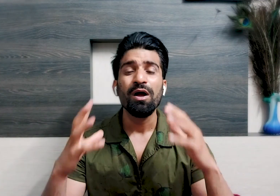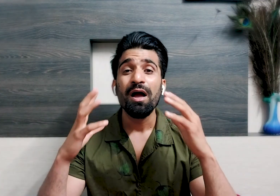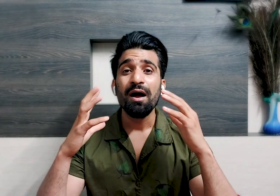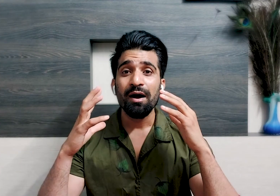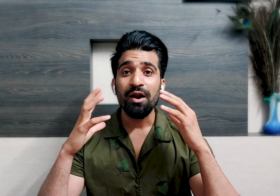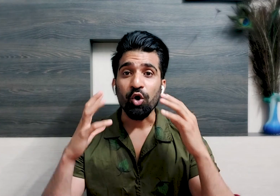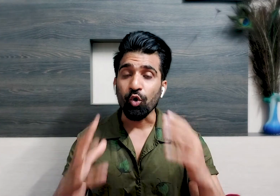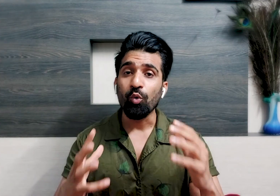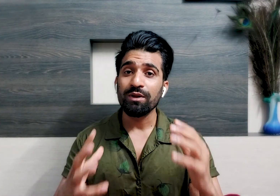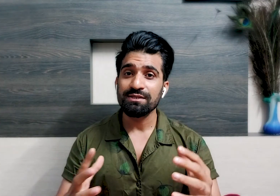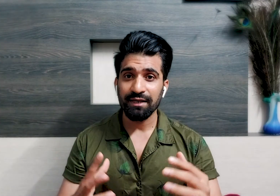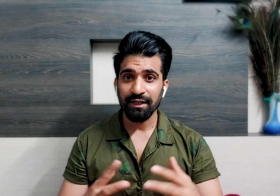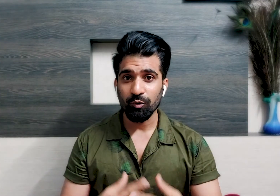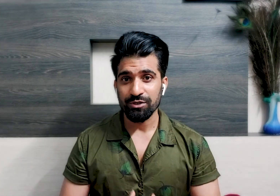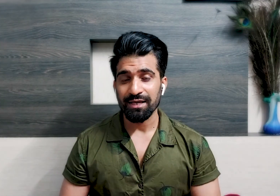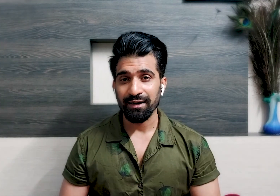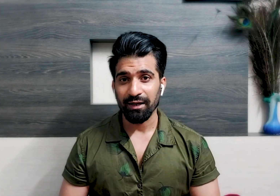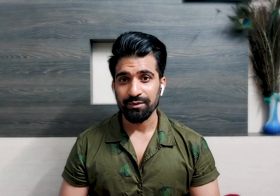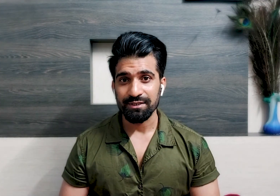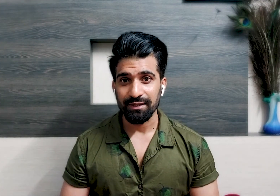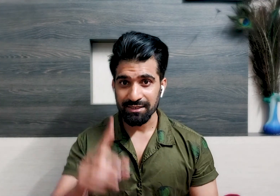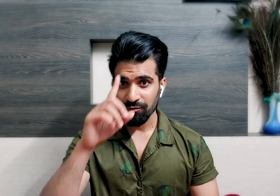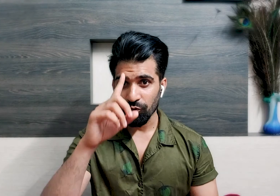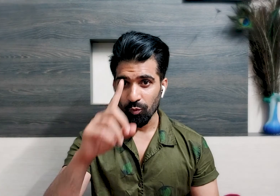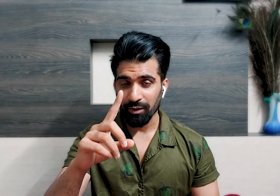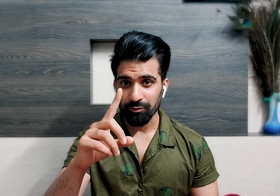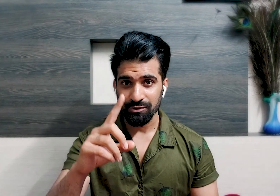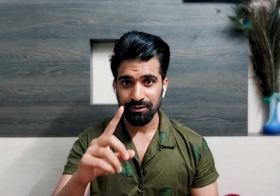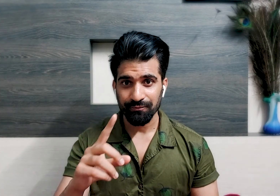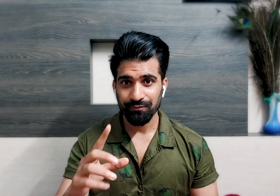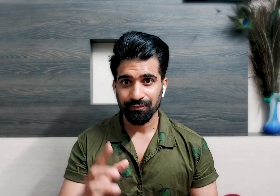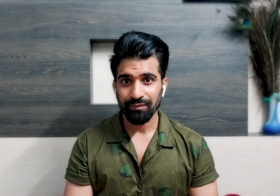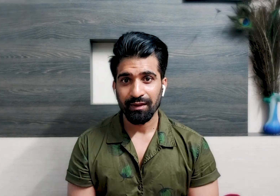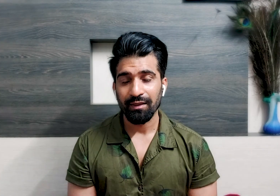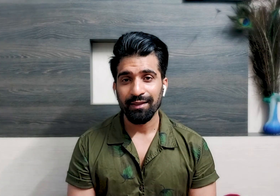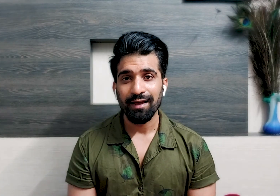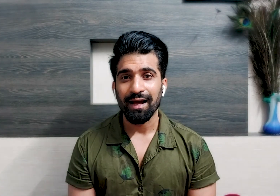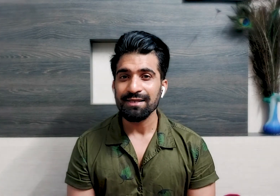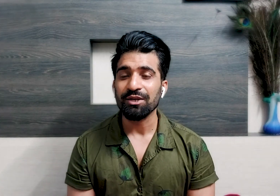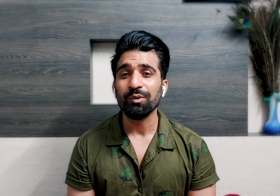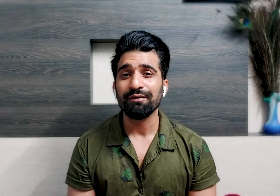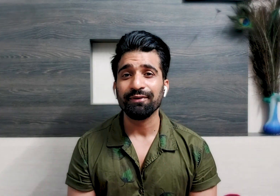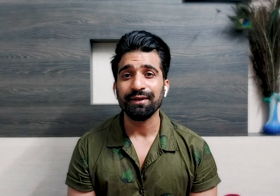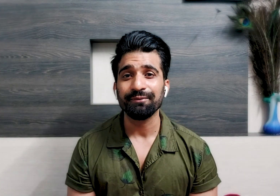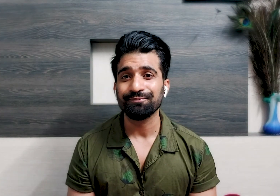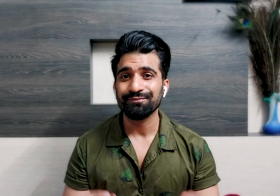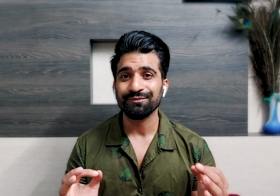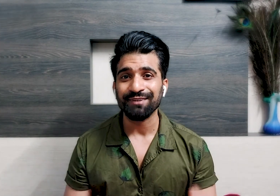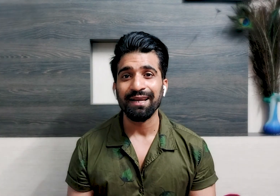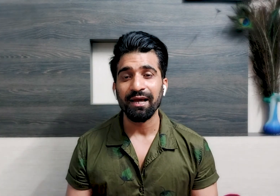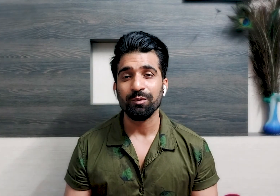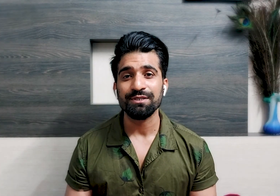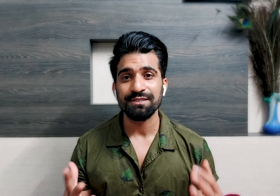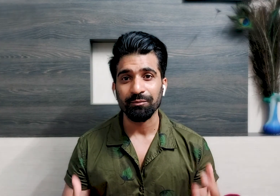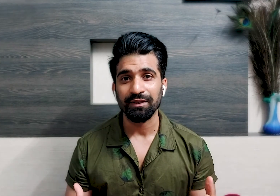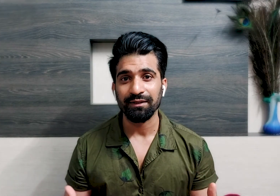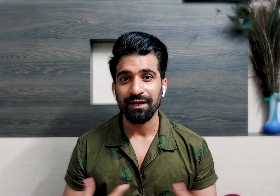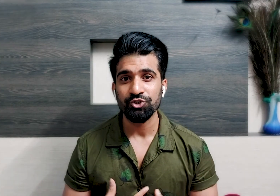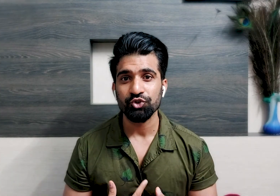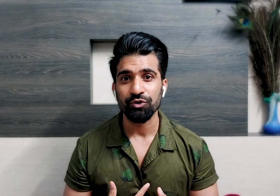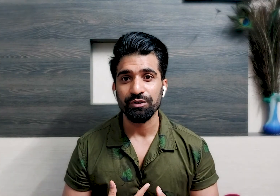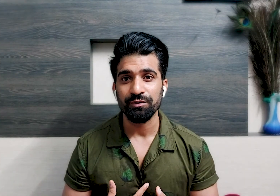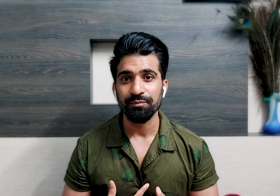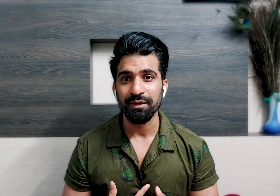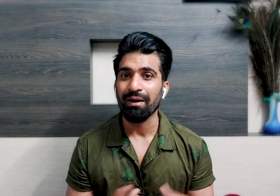ये वो. नो वन सेड कि उन्हें साइन लैंग्वेज सीखना है एक्सेप्ट फॉर वन पर्सन. आई genuinely feel sign language is something